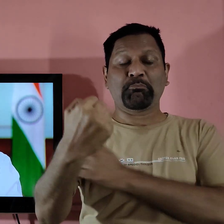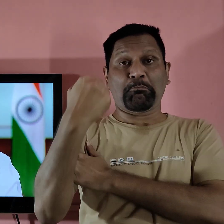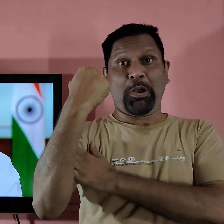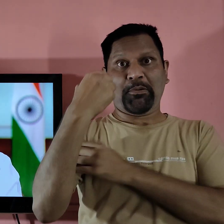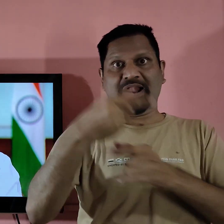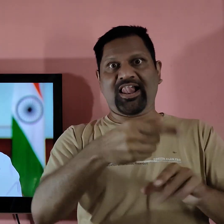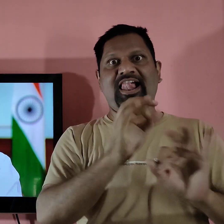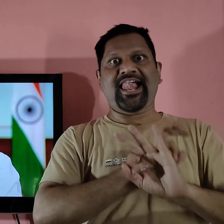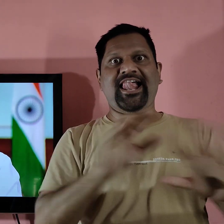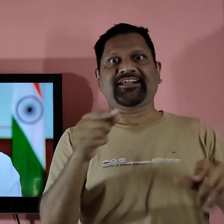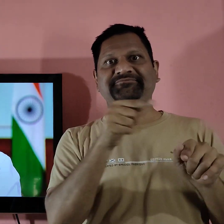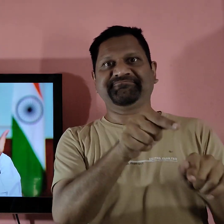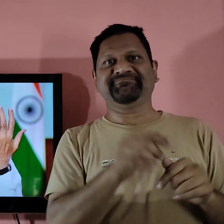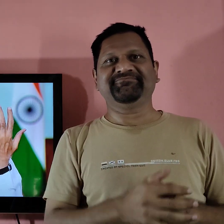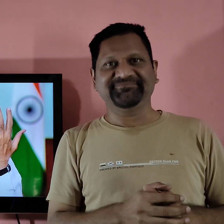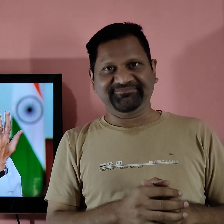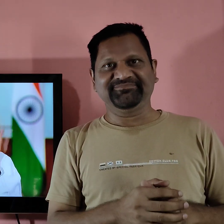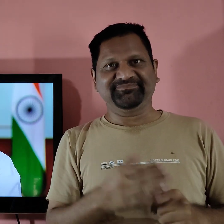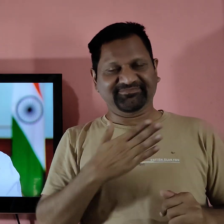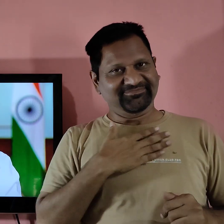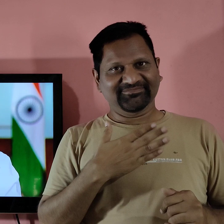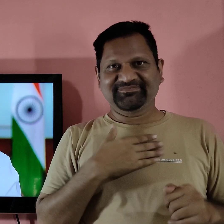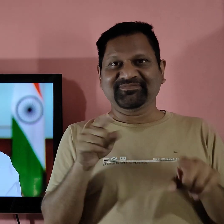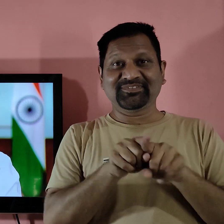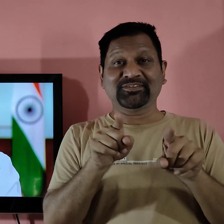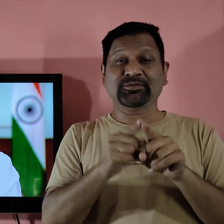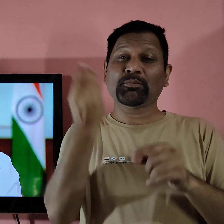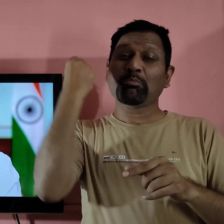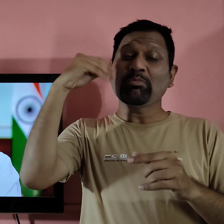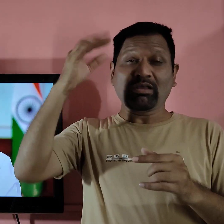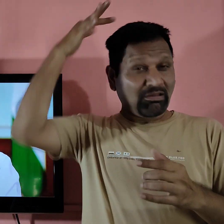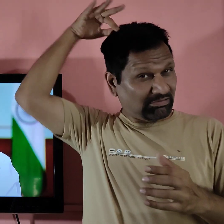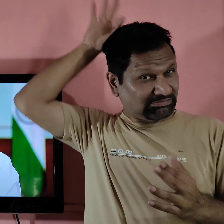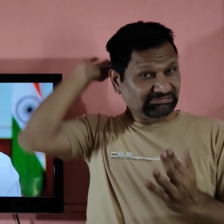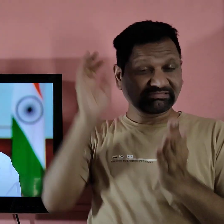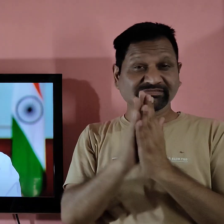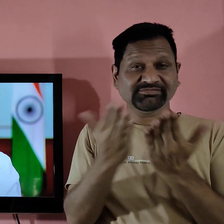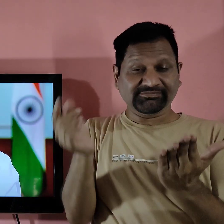है। और हमारे यहां तो शास्त्रों में कहा गया है,